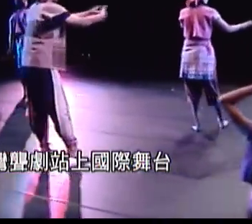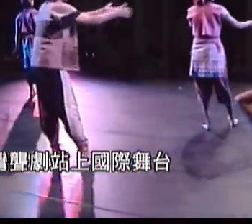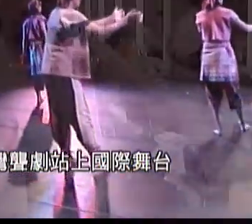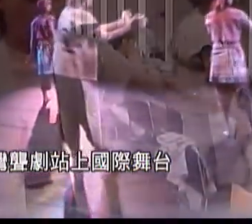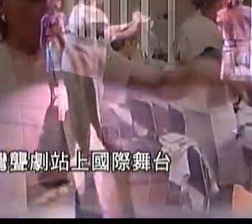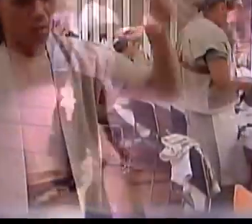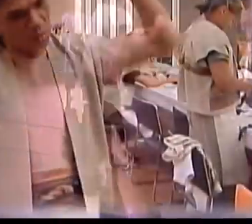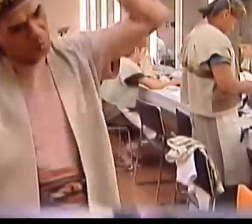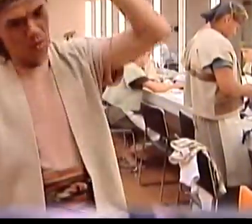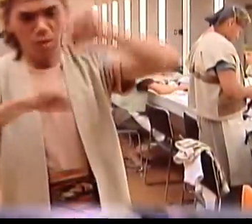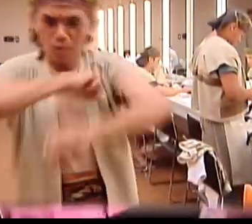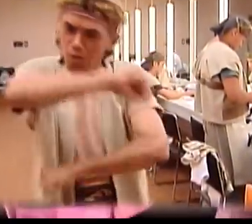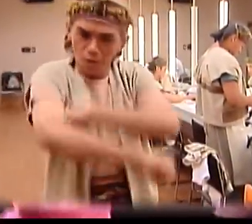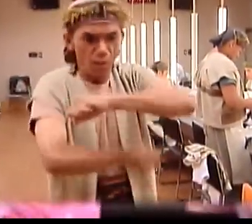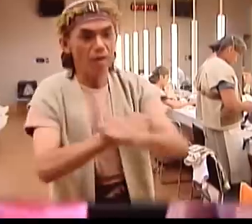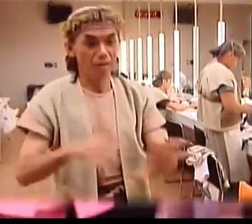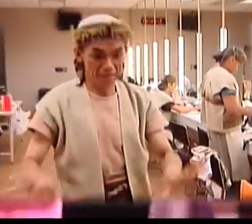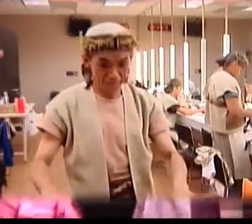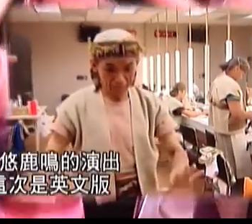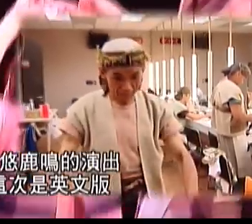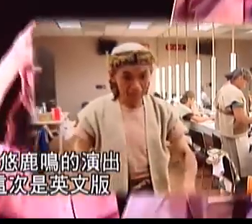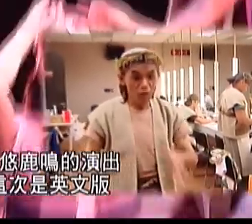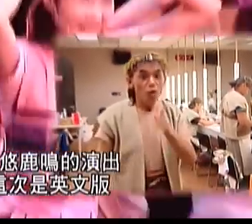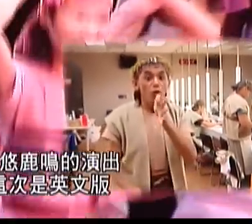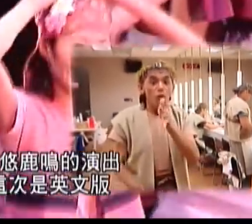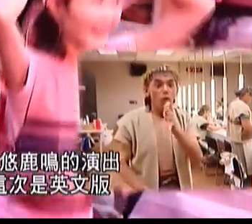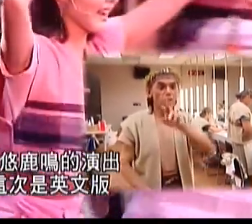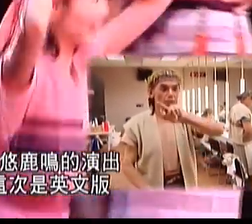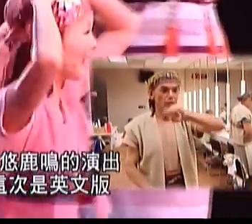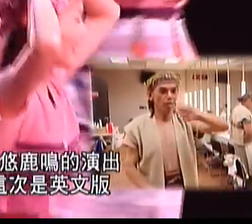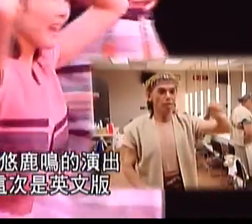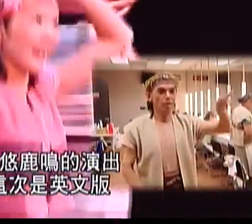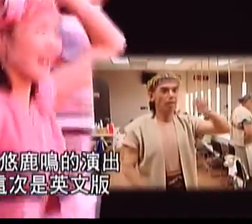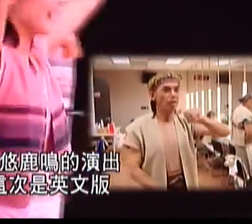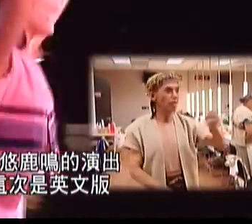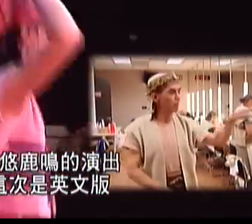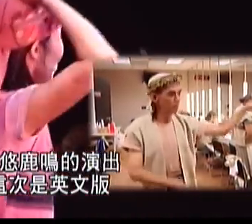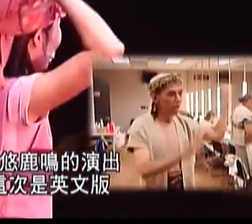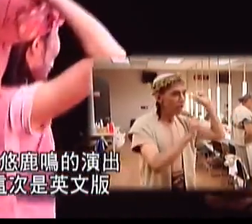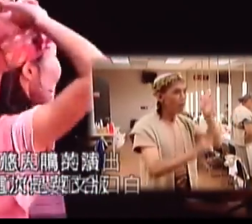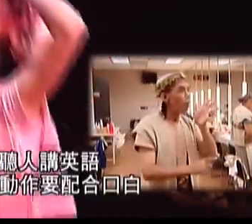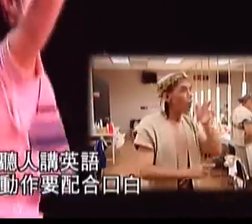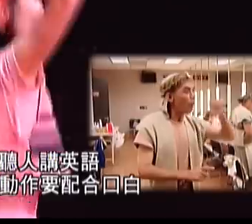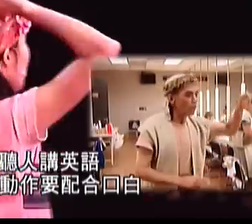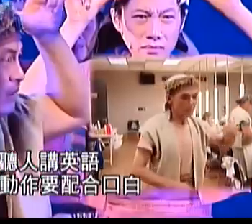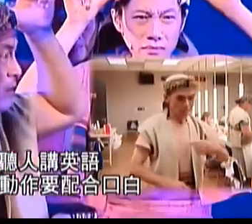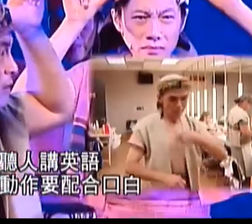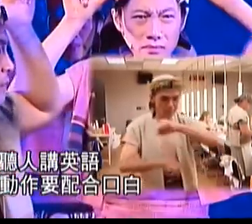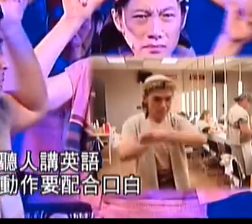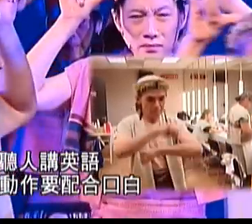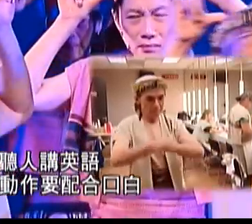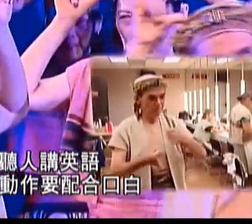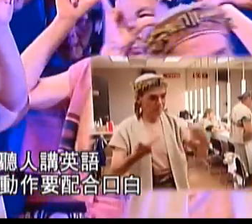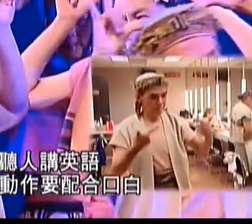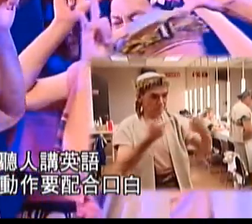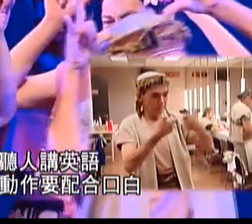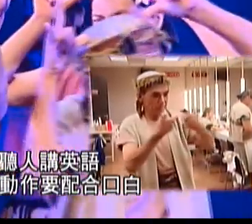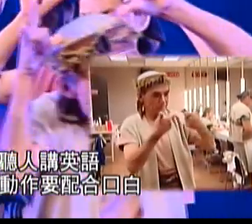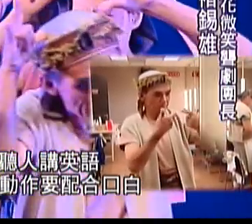台。 悠悠鹿鸣的演出这次是英文版，听人讲英语，我们的动作要配合口